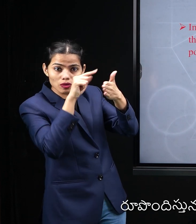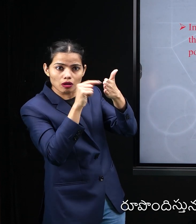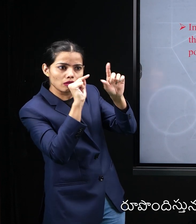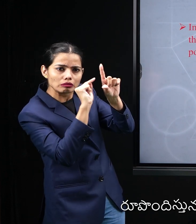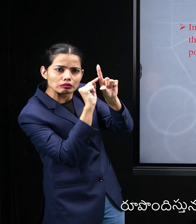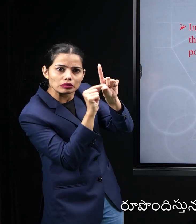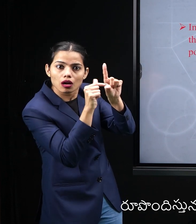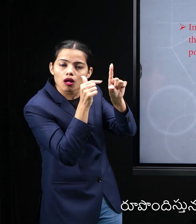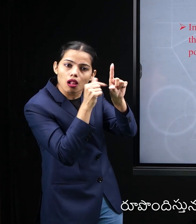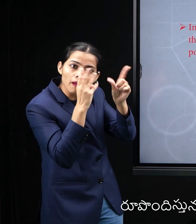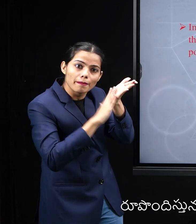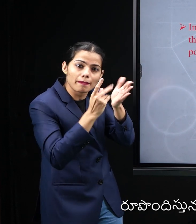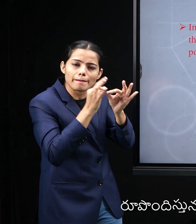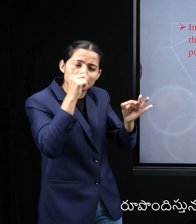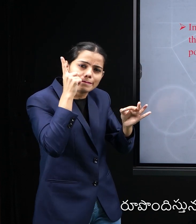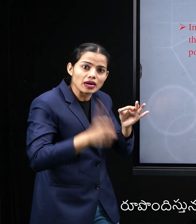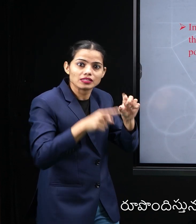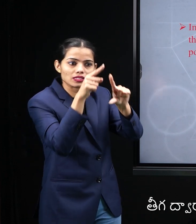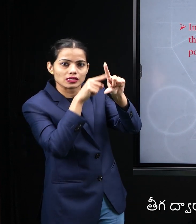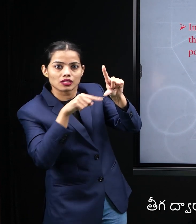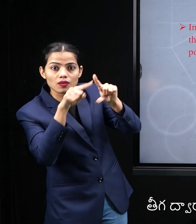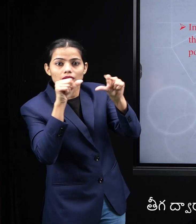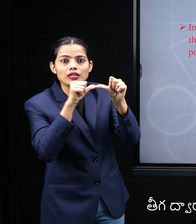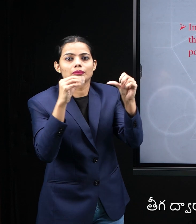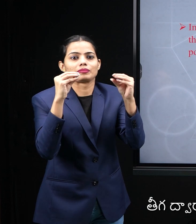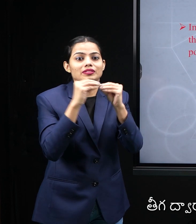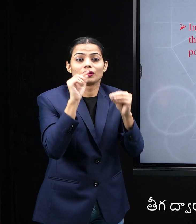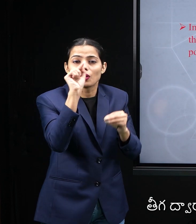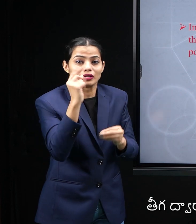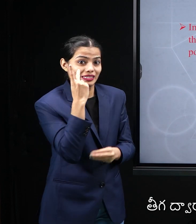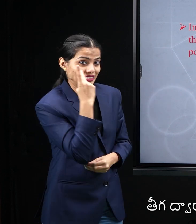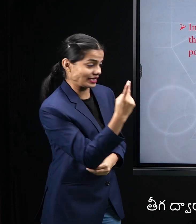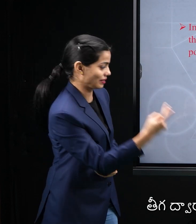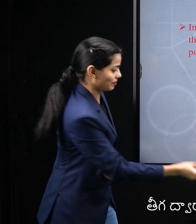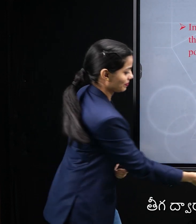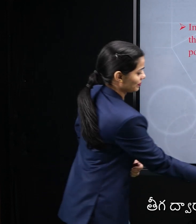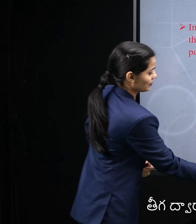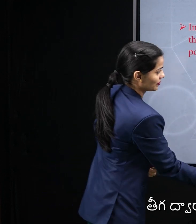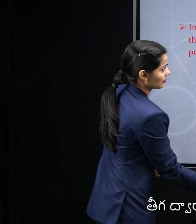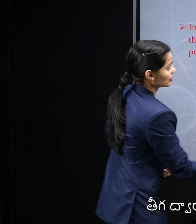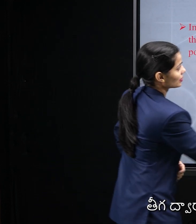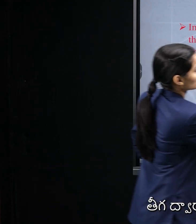రూపొందిస్తున్నట్లయితే ఇది C పాయింట్ వద్ద AB తీగ ద్వారా ఉపసంహరించబడిన కోణం.